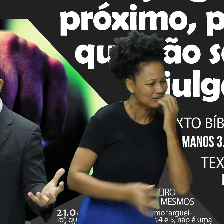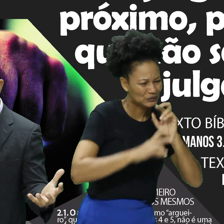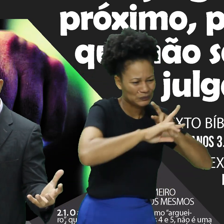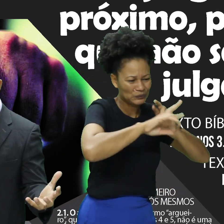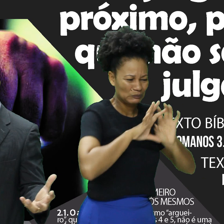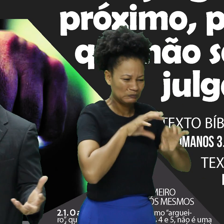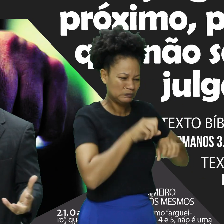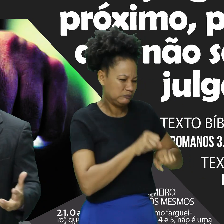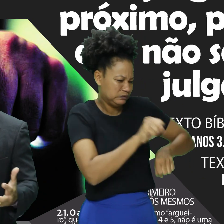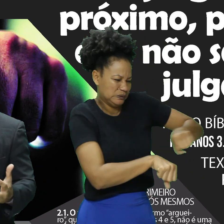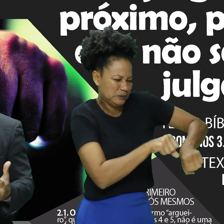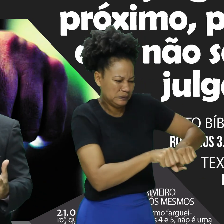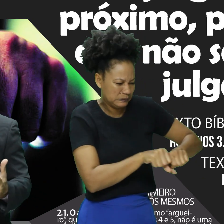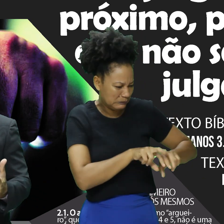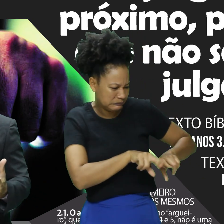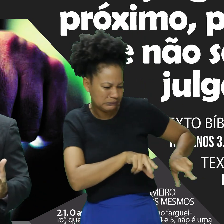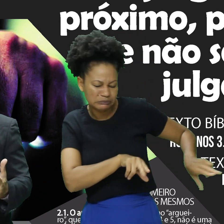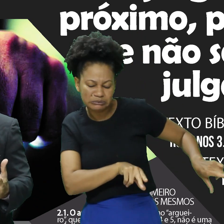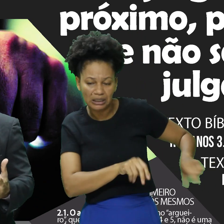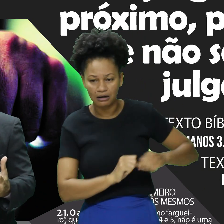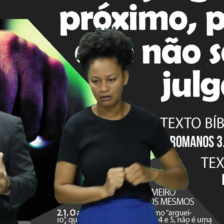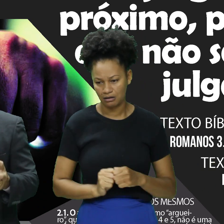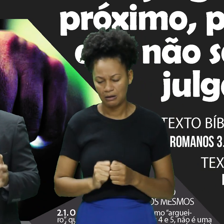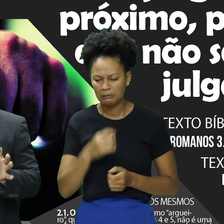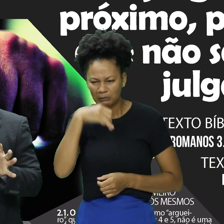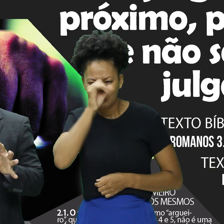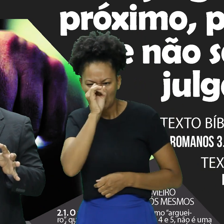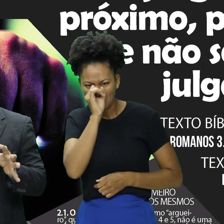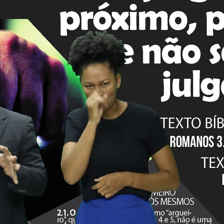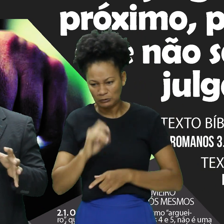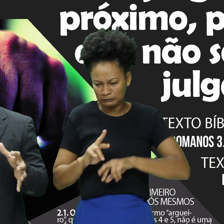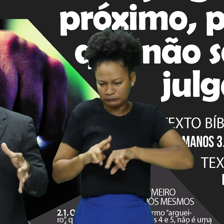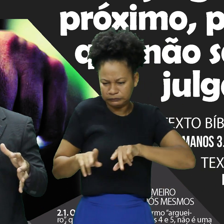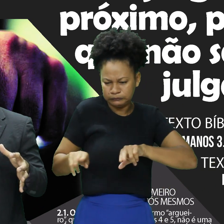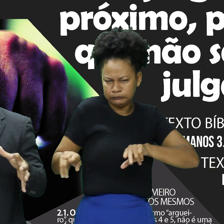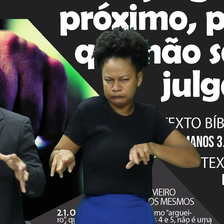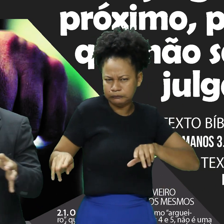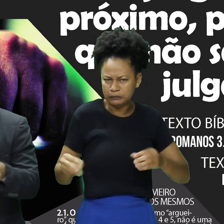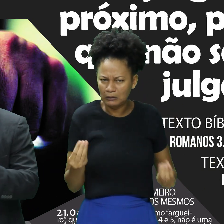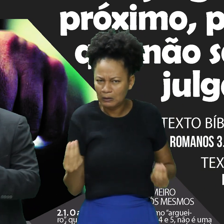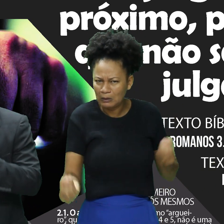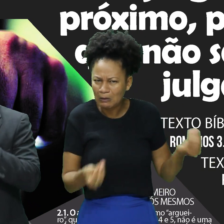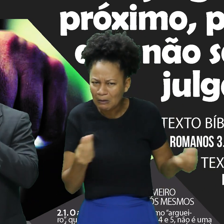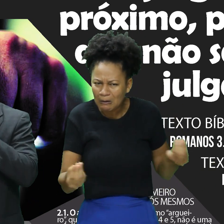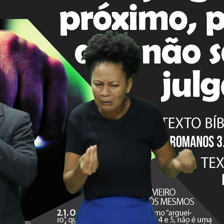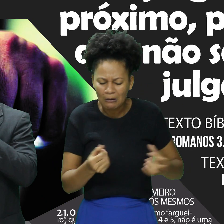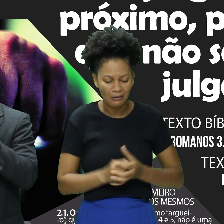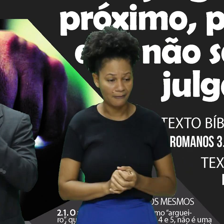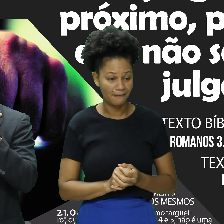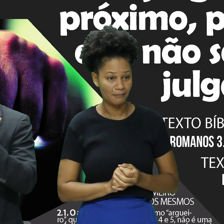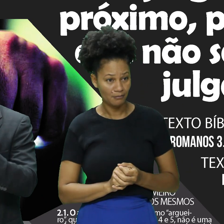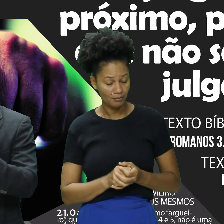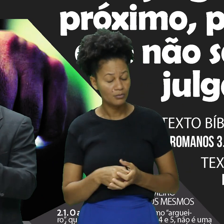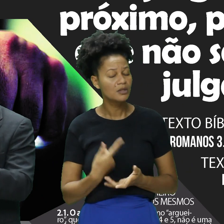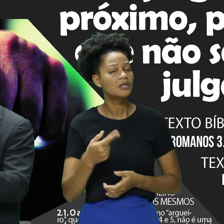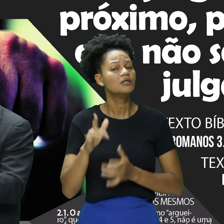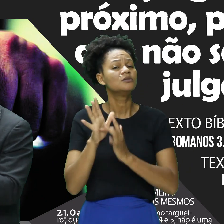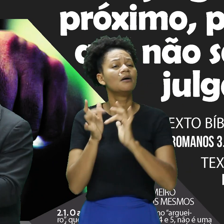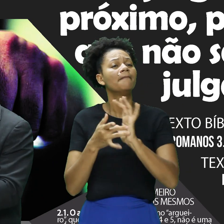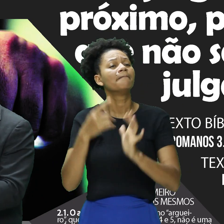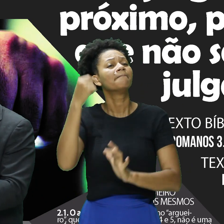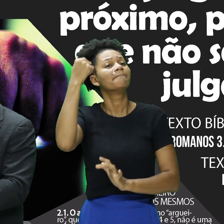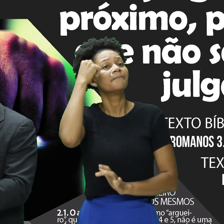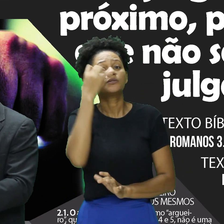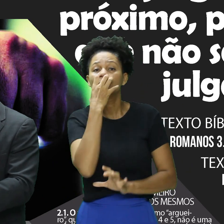as coisas santas e as pérolas. Vamos entender a situação. Jesus pensou em quê? Ele pensou